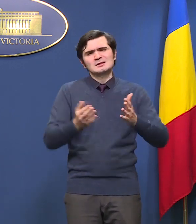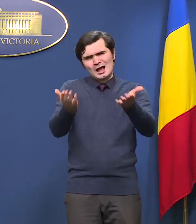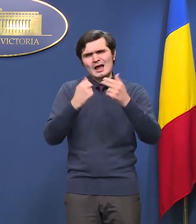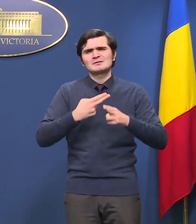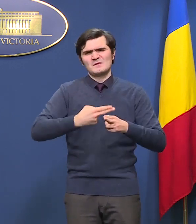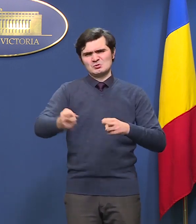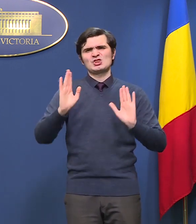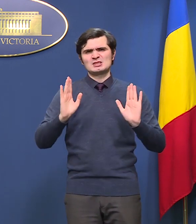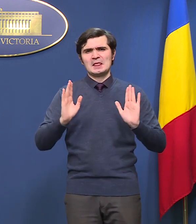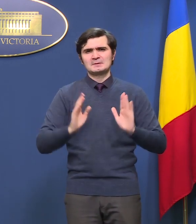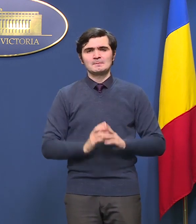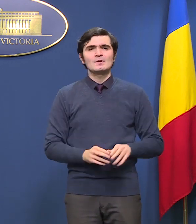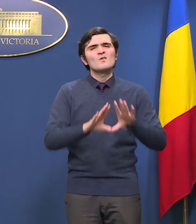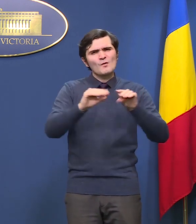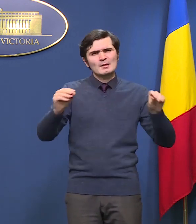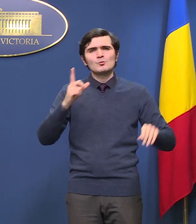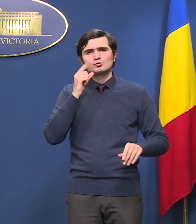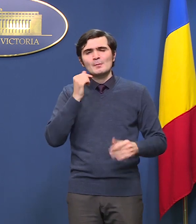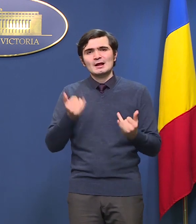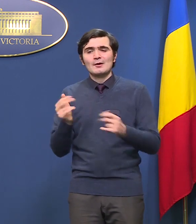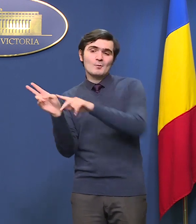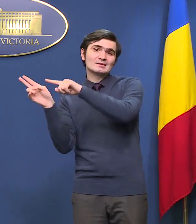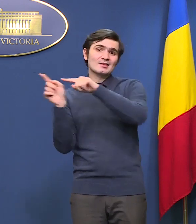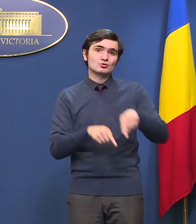mulți dintre cei care s-au întors